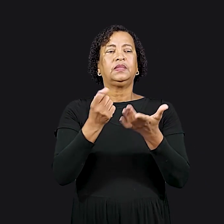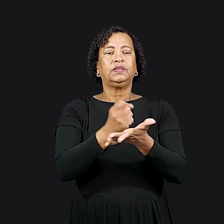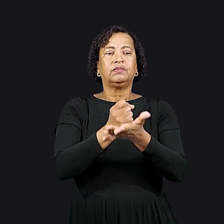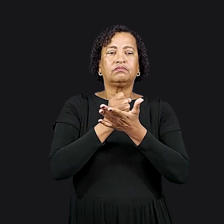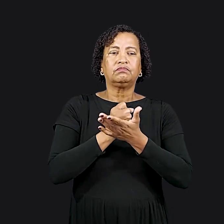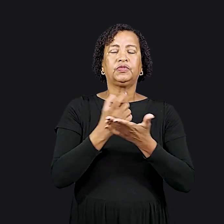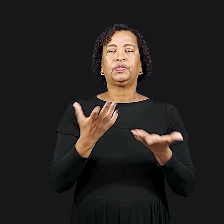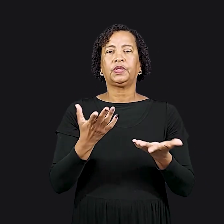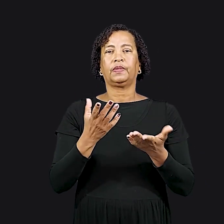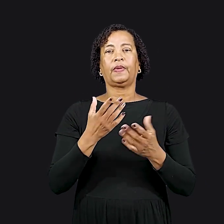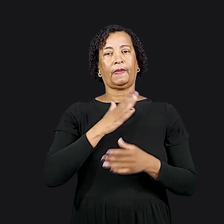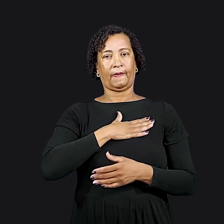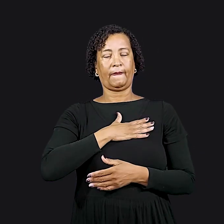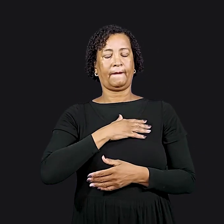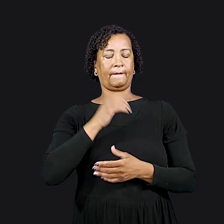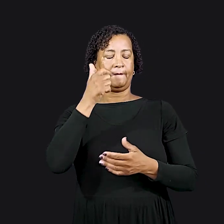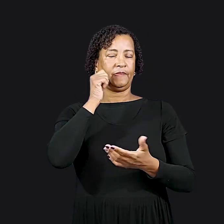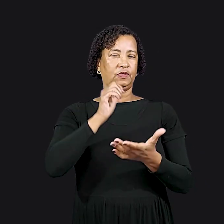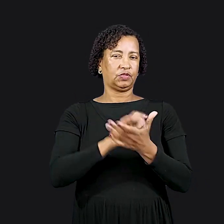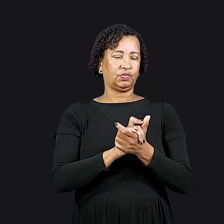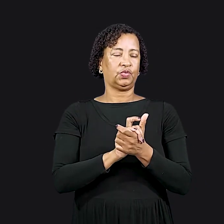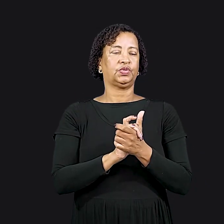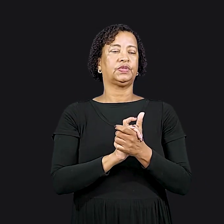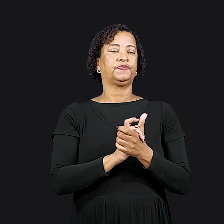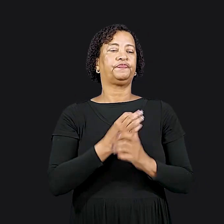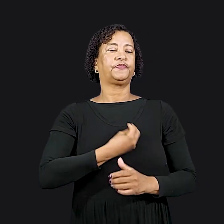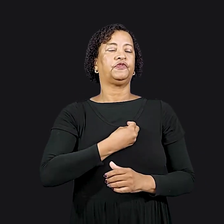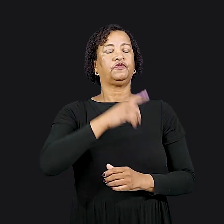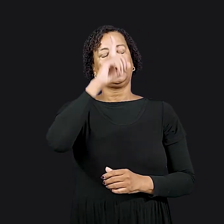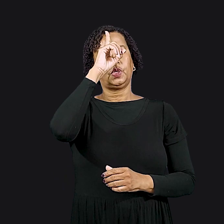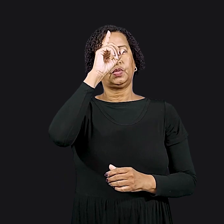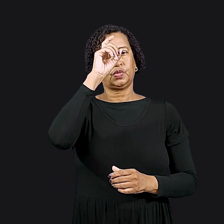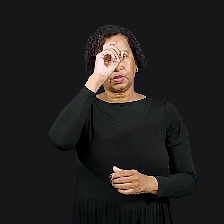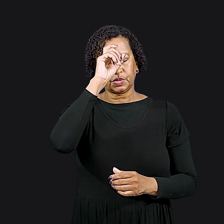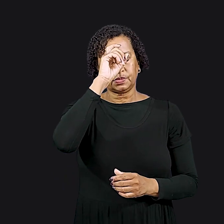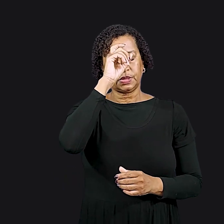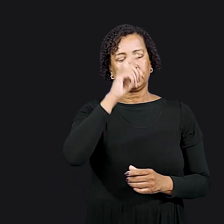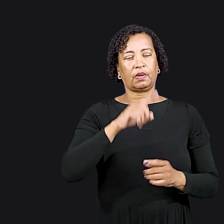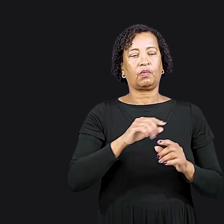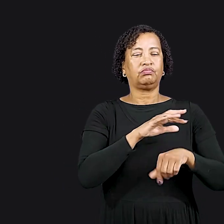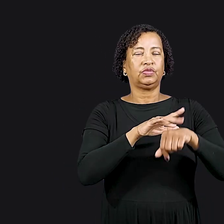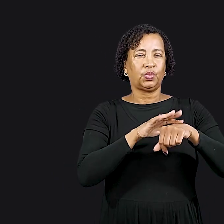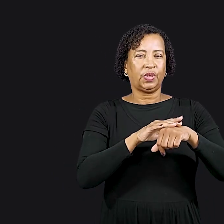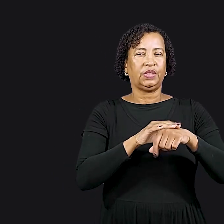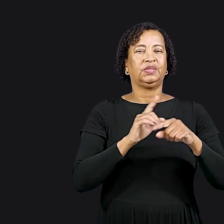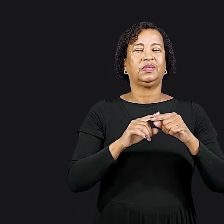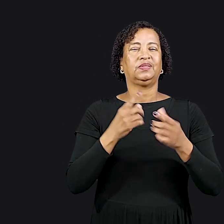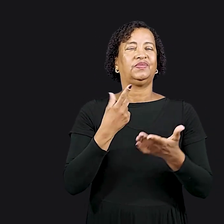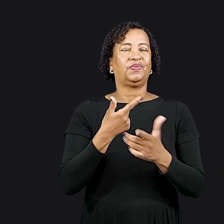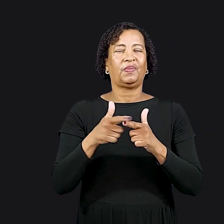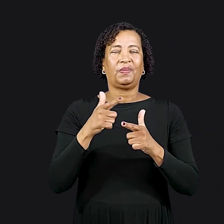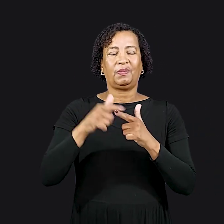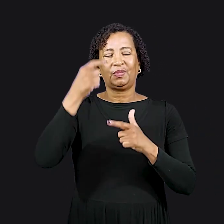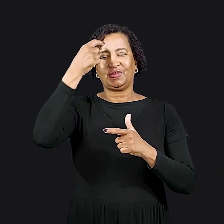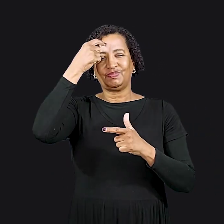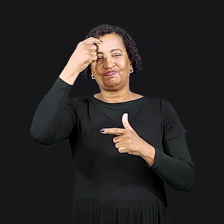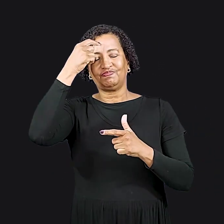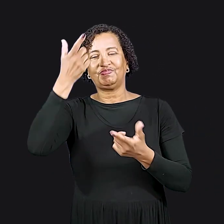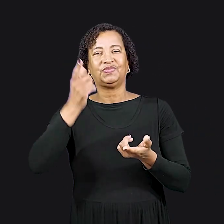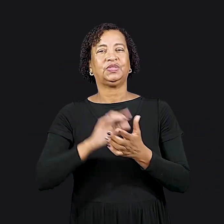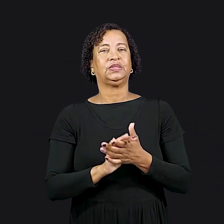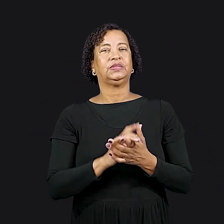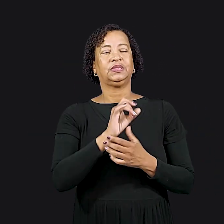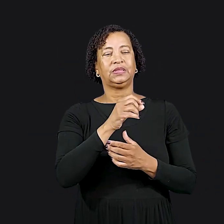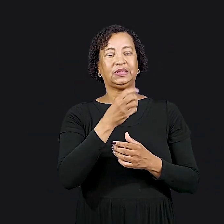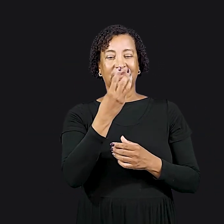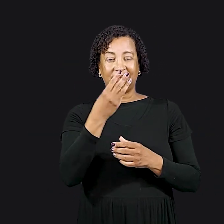estava no hospital doente por causa do nascimento da nossa primeira filha. Ela tinha sofrido uma convulsão de 3 minutos e suas chances